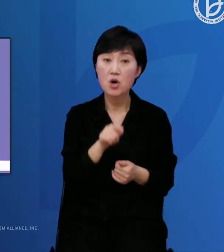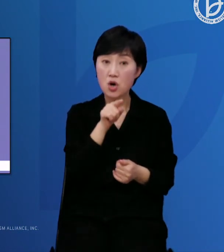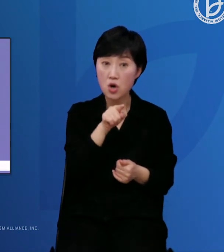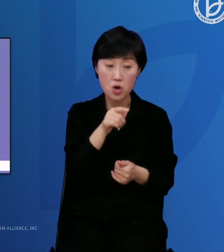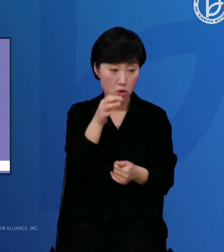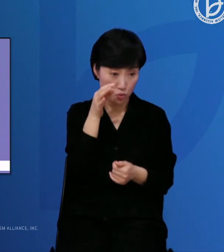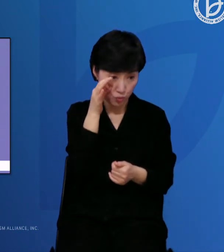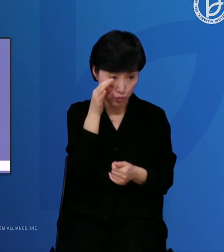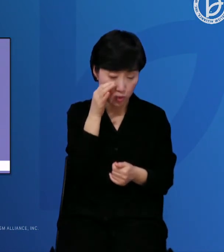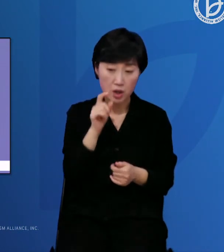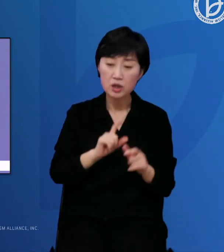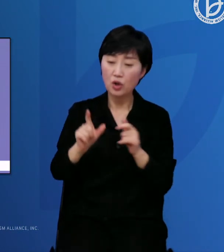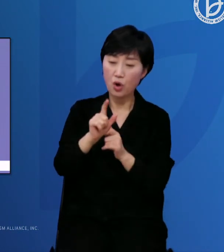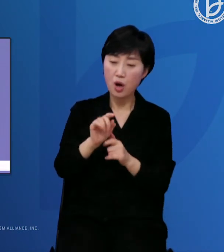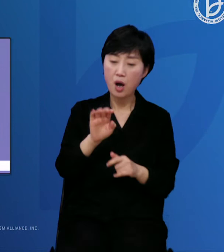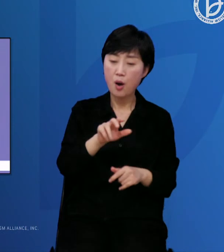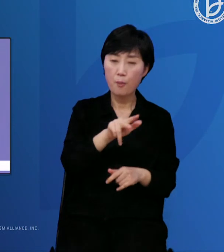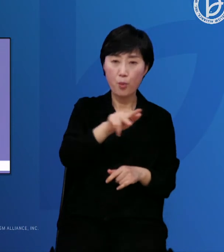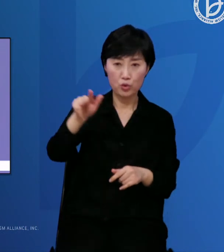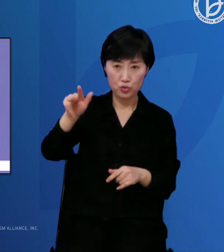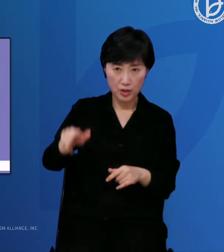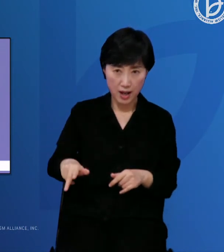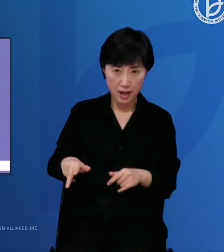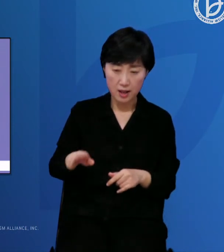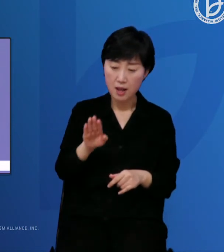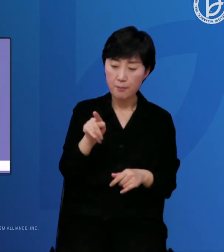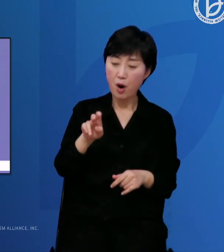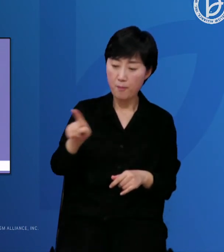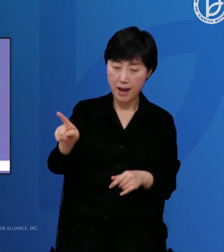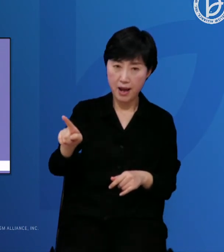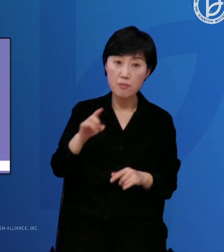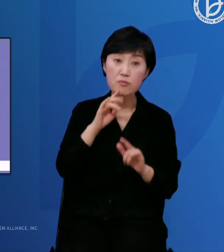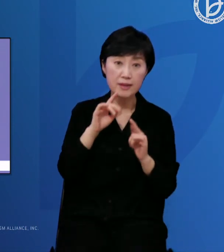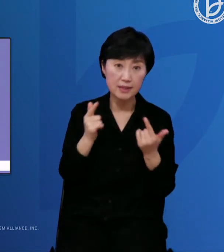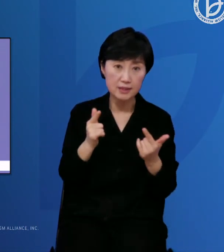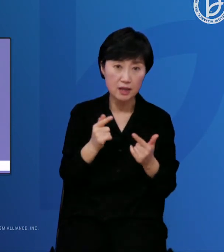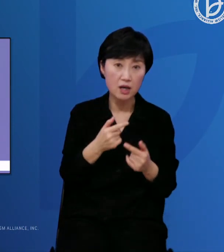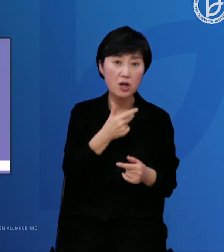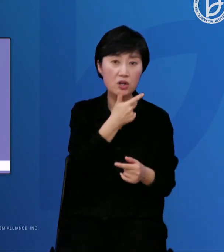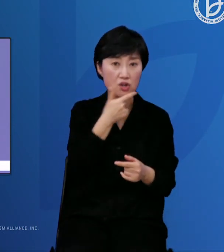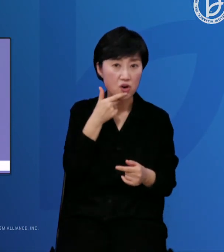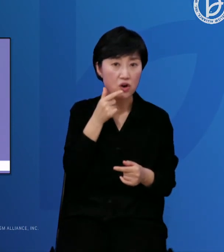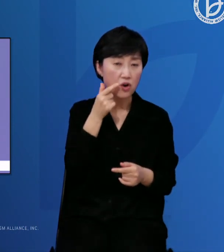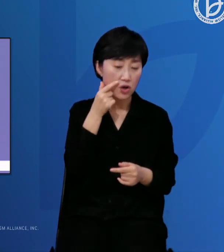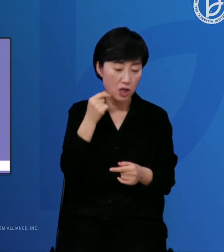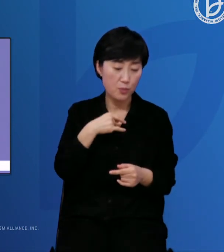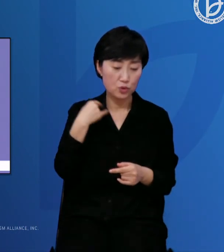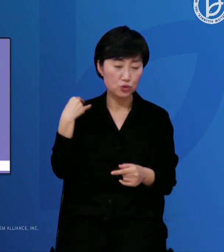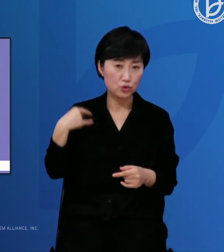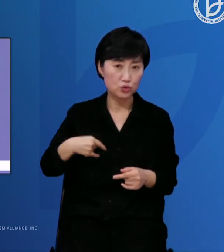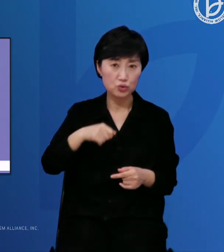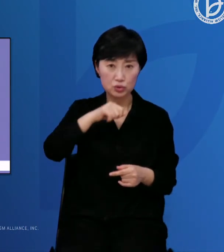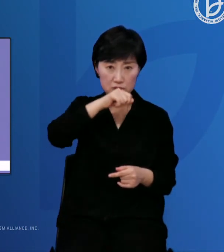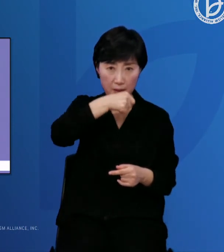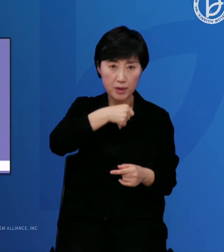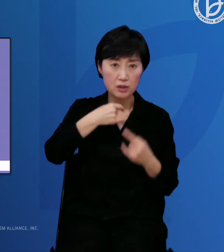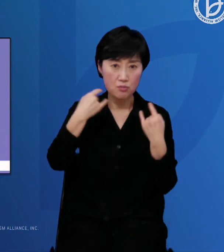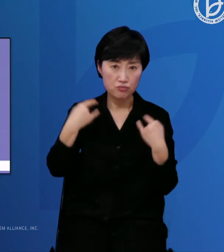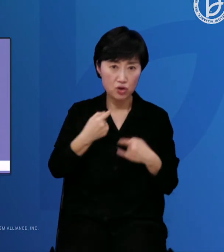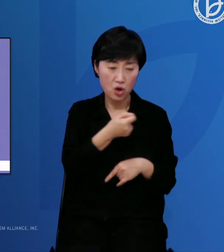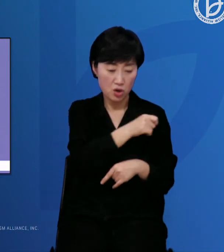통해 포르투갈어와 버마어를 비롯해 영어와 일본어, 중국어, 대만어, 불어, 러시아어, 스페인어